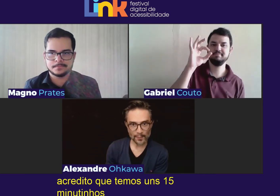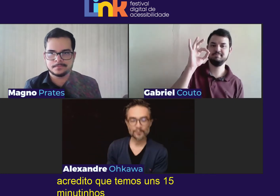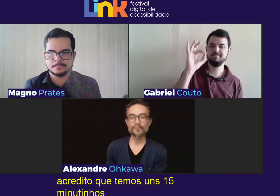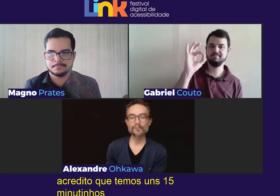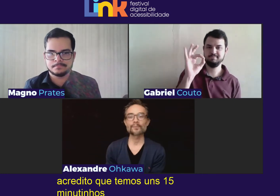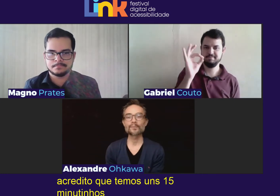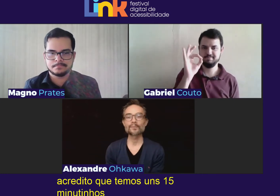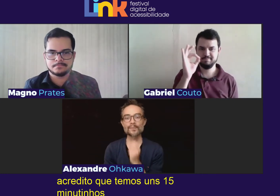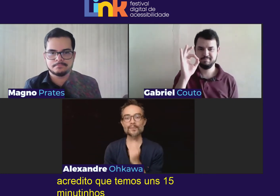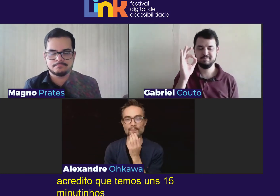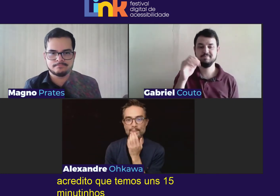Gabriel, pode começar?